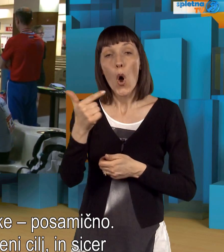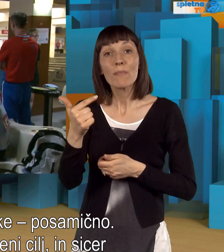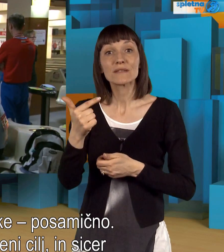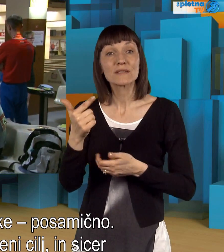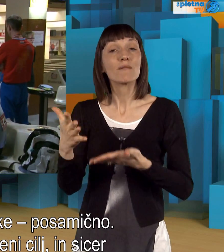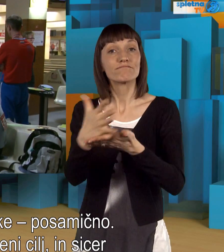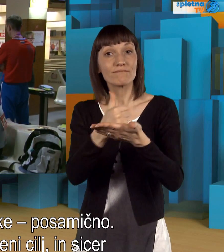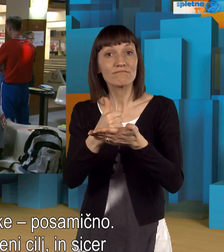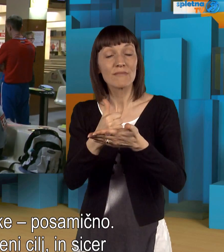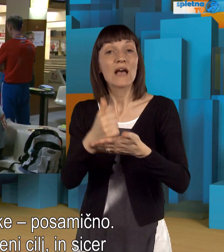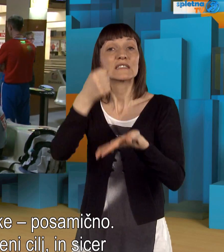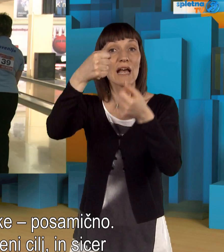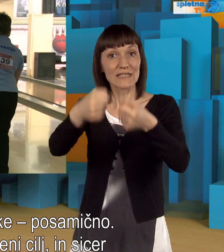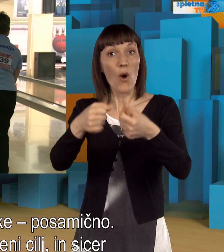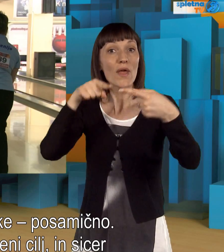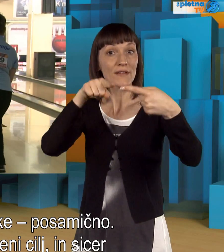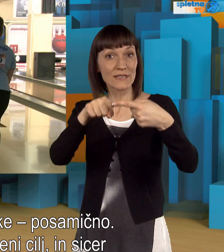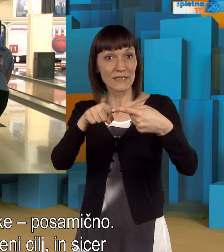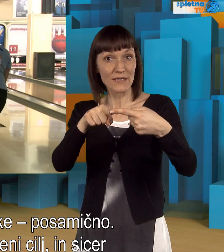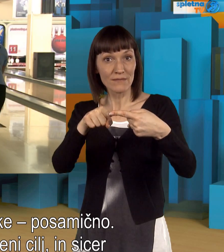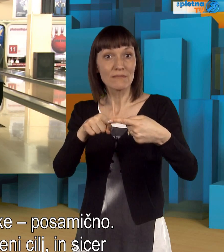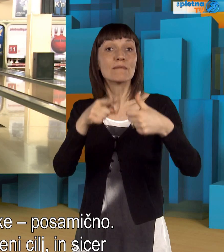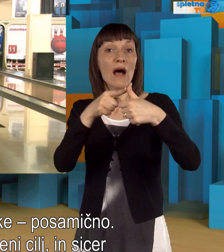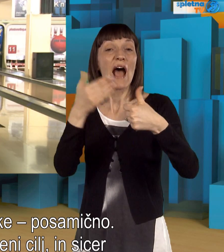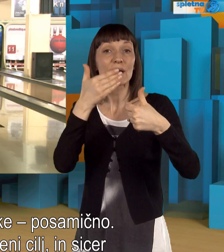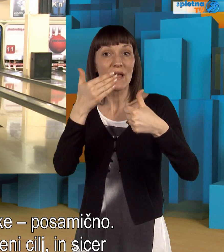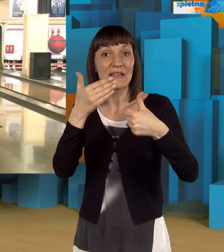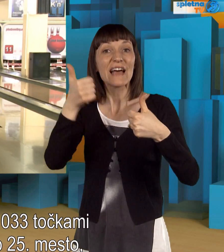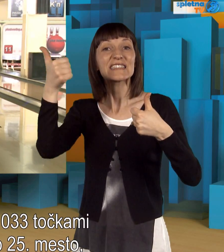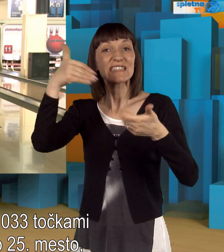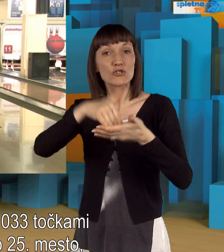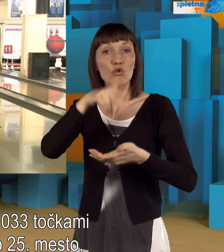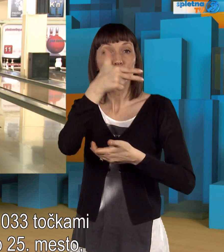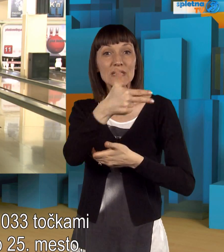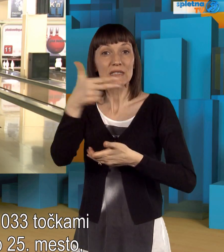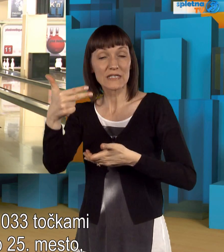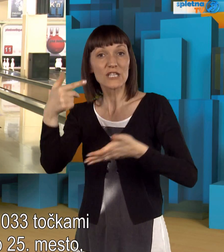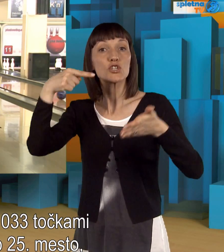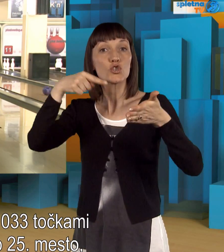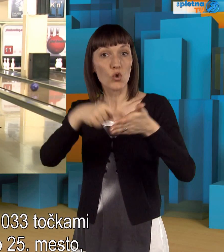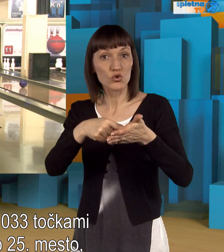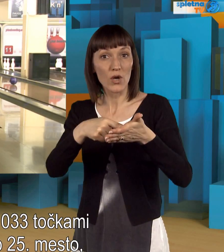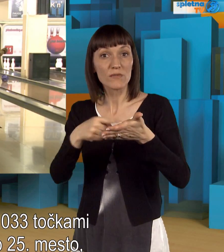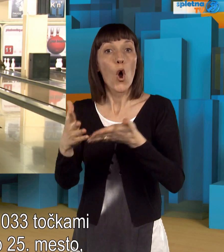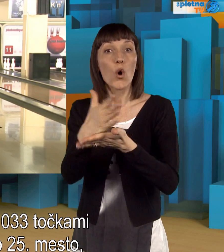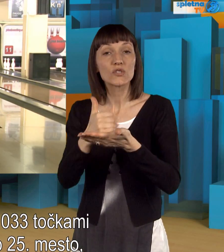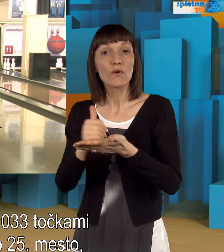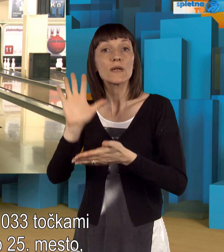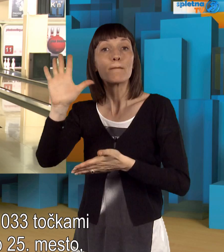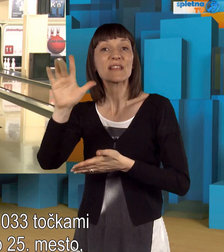Dosegli sta zastavljeni cilj, in sicer se je Hmelina s 1033 točkami uvrstila na 25. mesto,